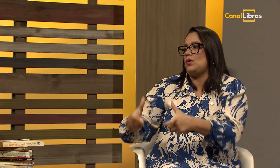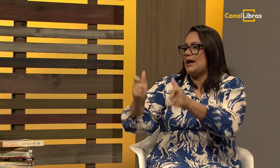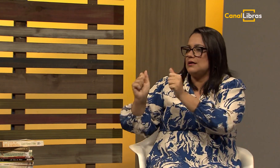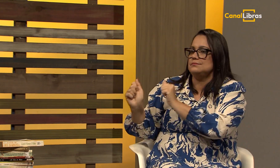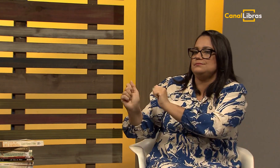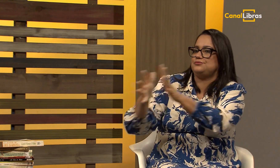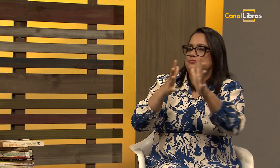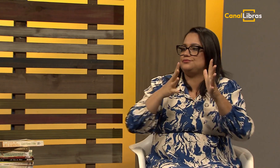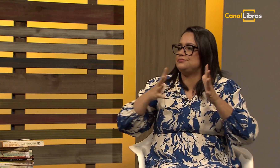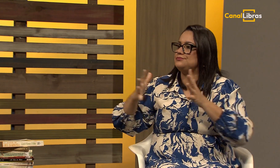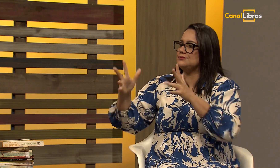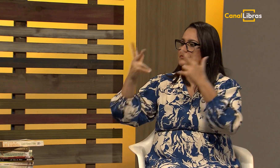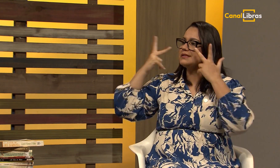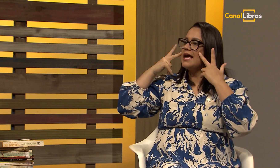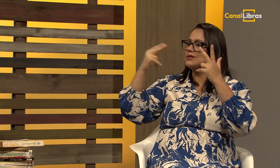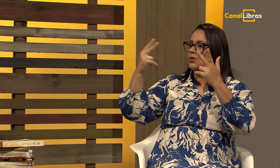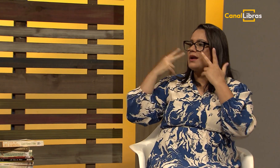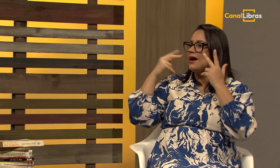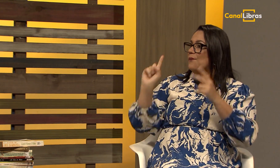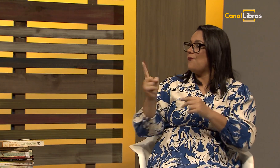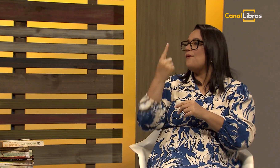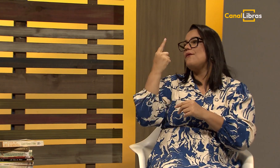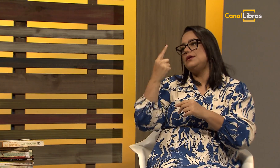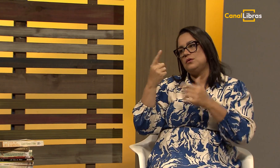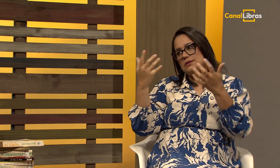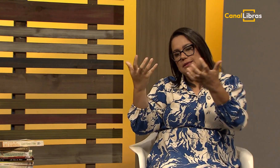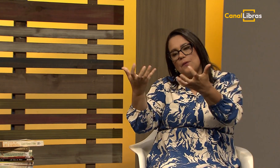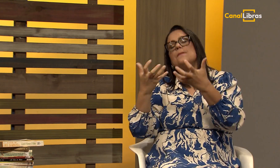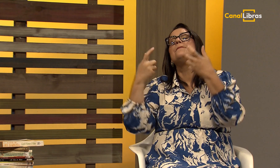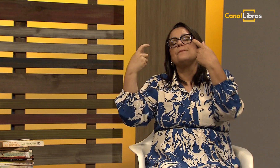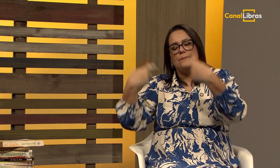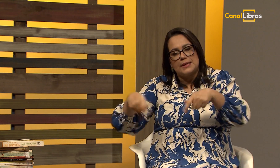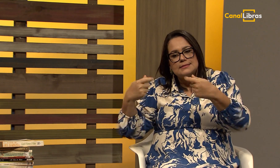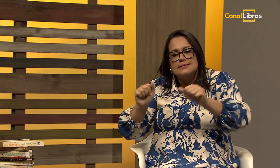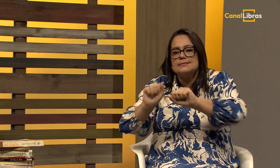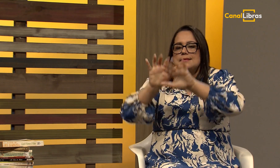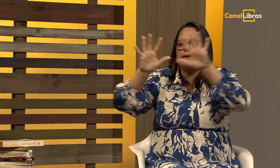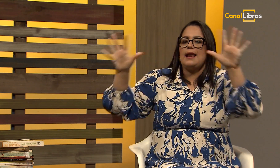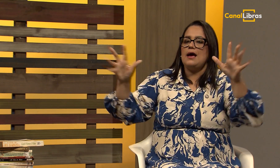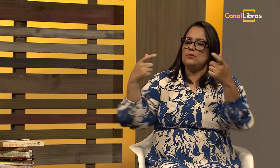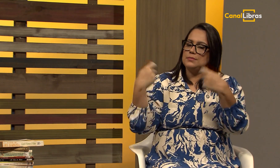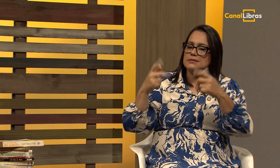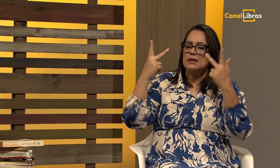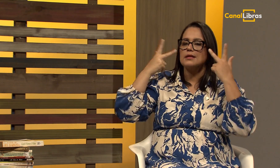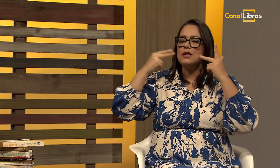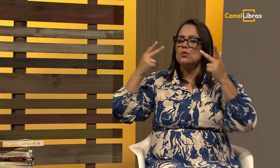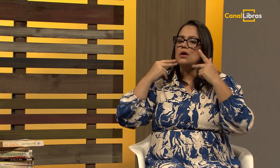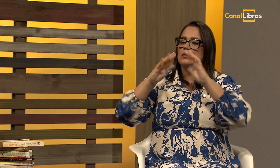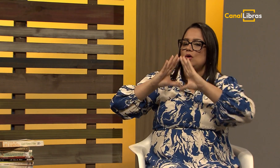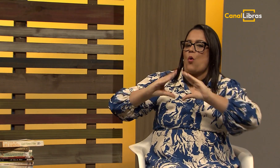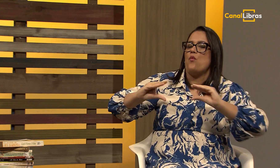natural. E de extrema importância a escola estar preparada para receber e acolher essas crianças.